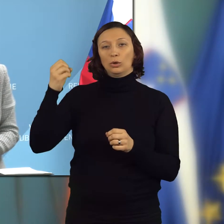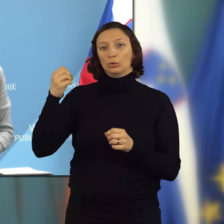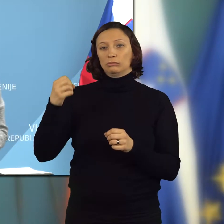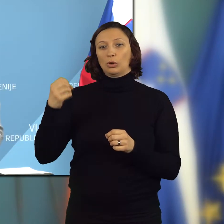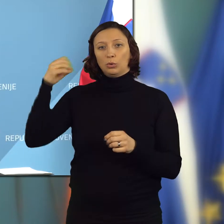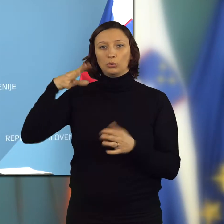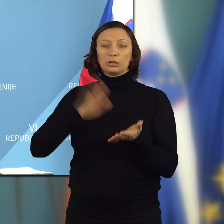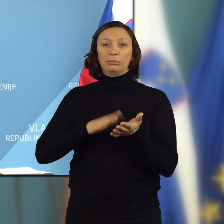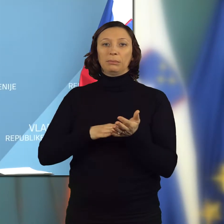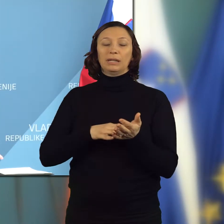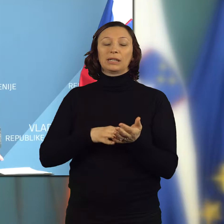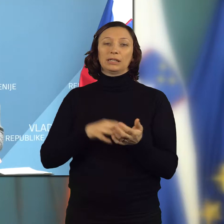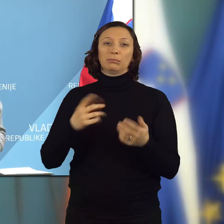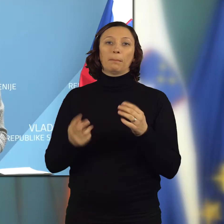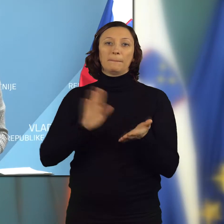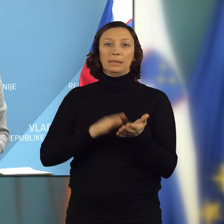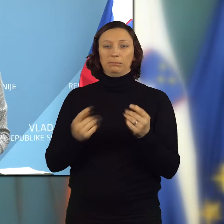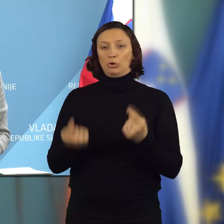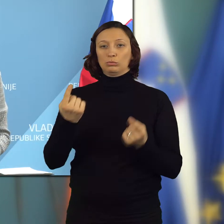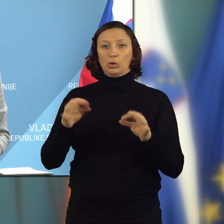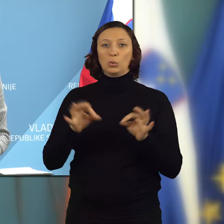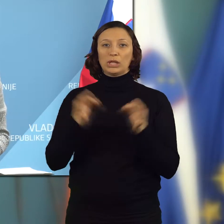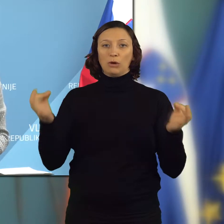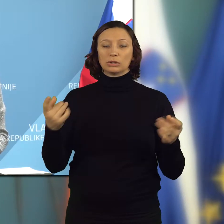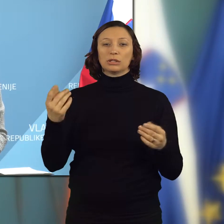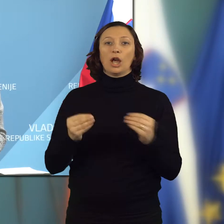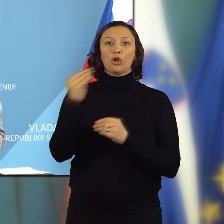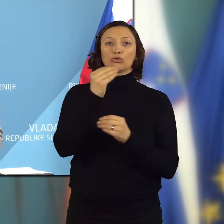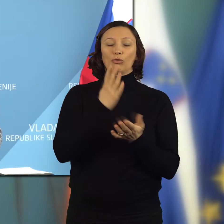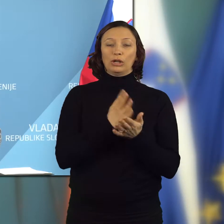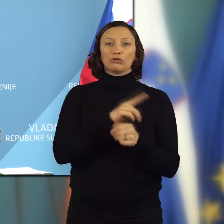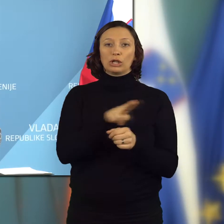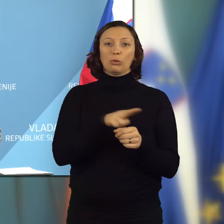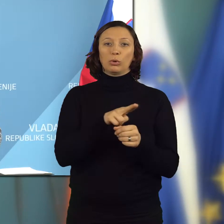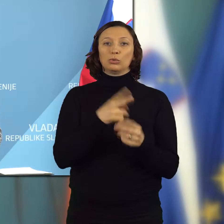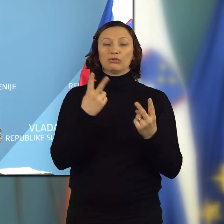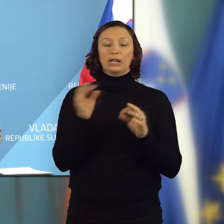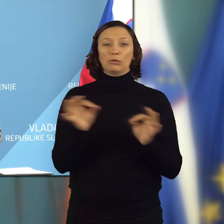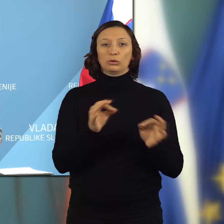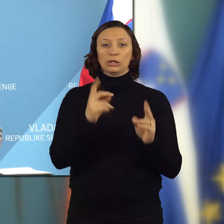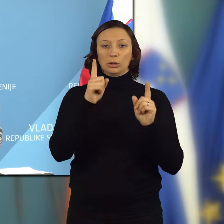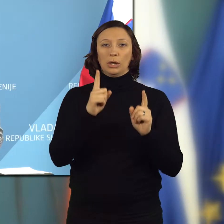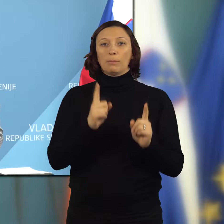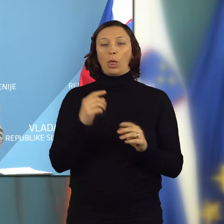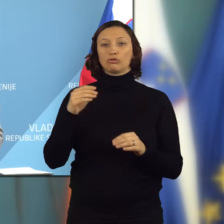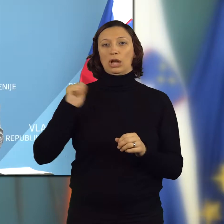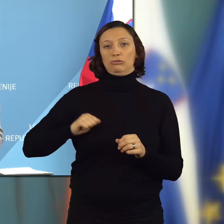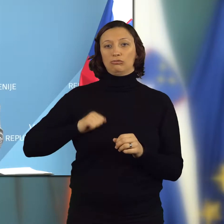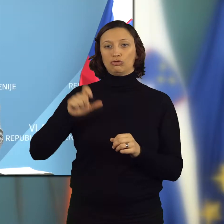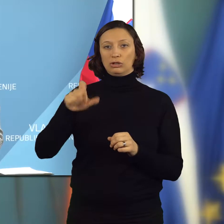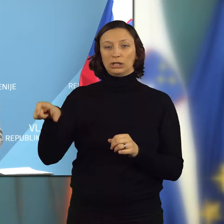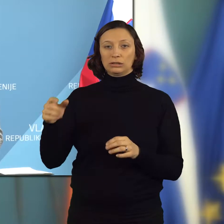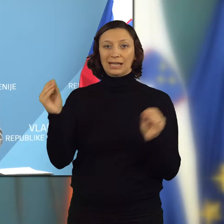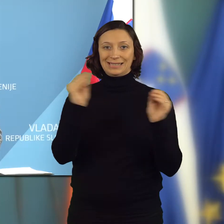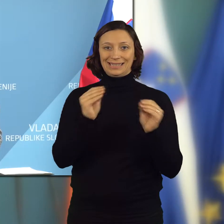odmevnih primerov v javnosti. Z novelo se dopolnjuje že veljavna ureditev, ki ureja položaj žrtev, s tem, da